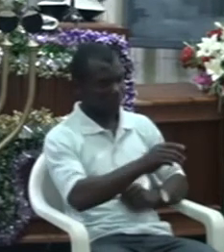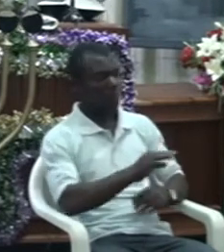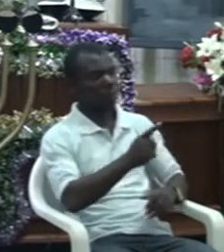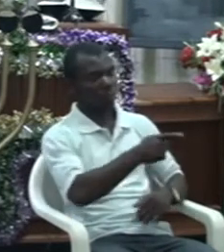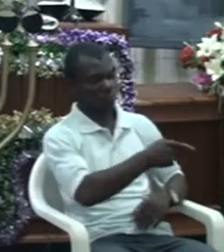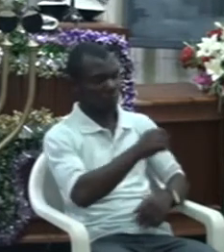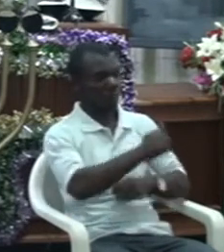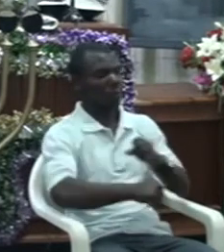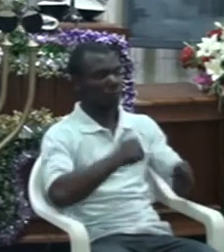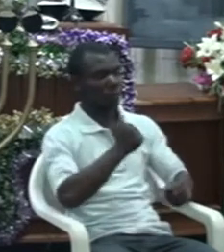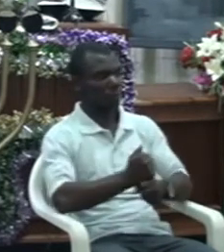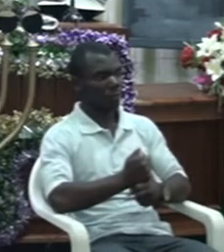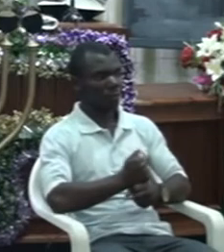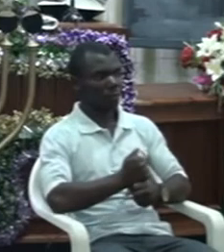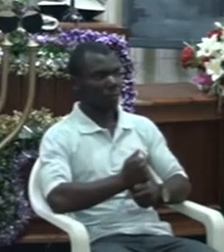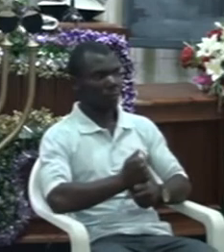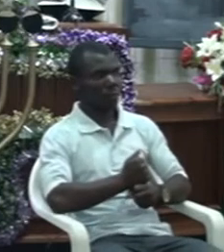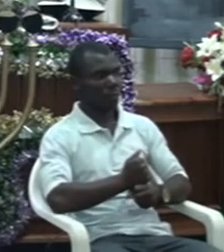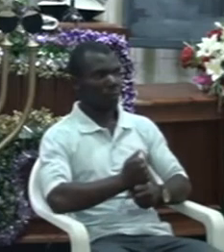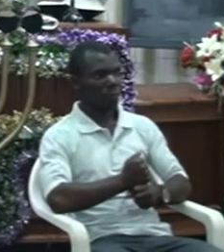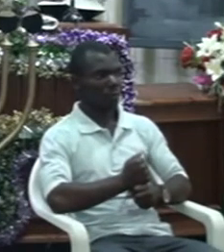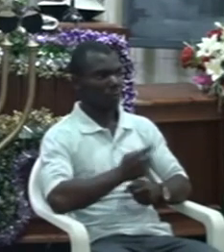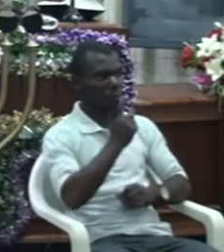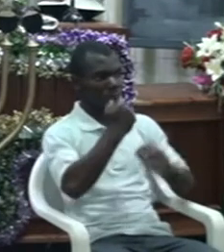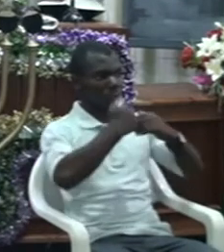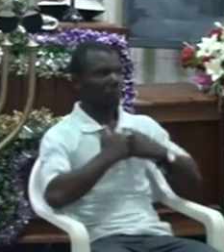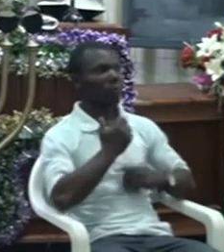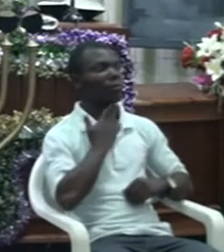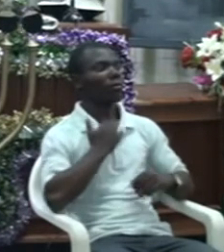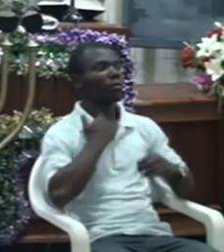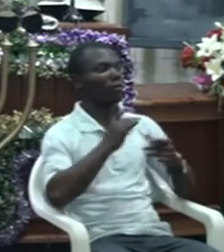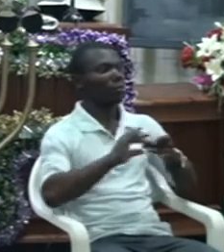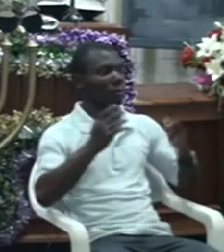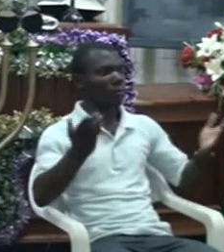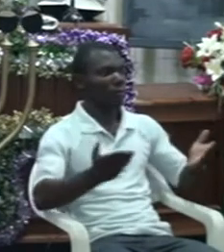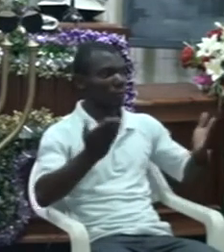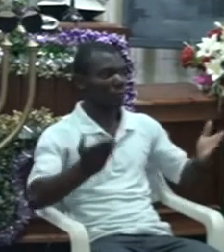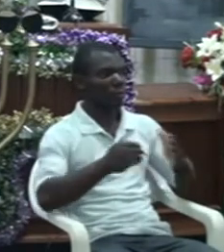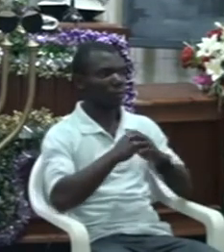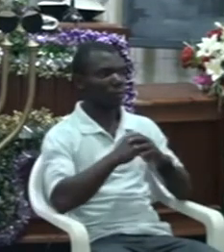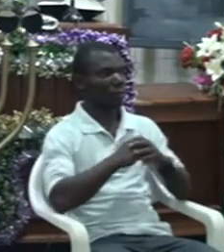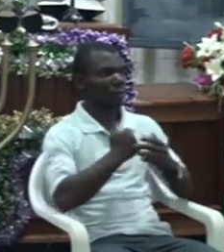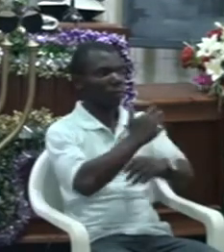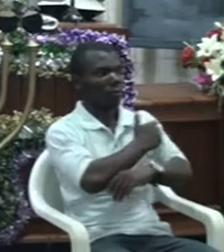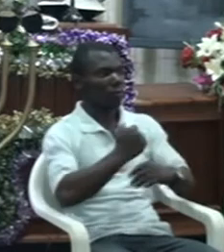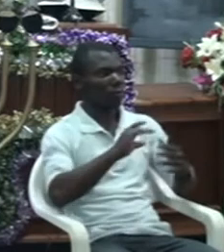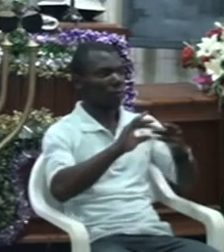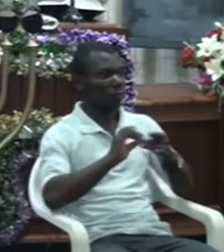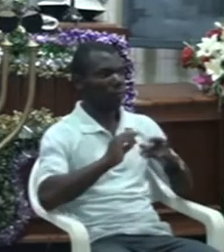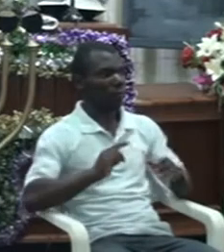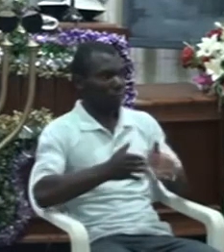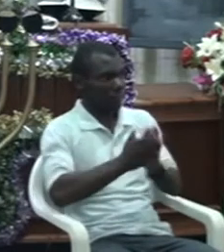ni kizazi. Yenye tunaombwa kuwa na bidii. Où nous sommes appelés à avoir du zèle. Na kutubu. Et de nous